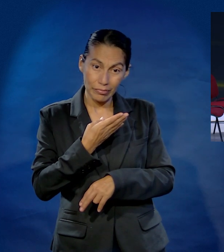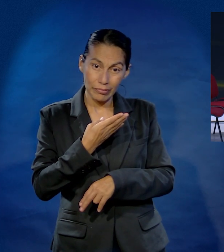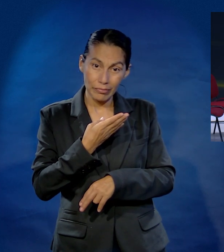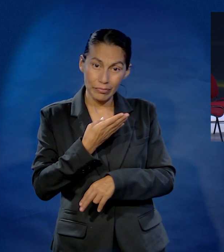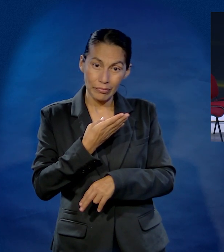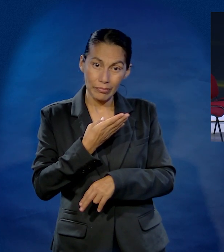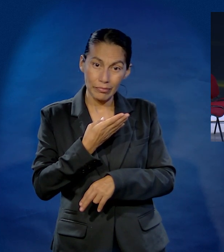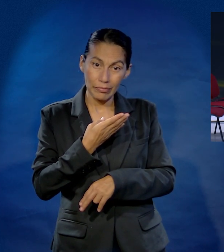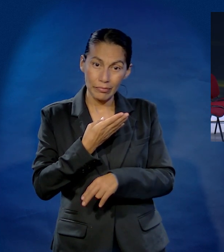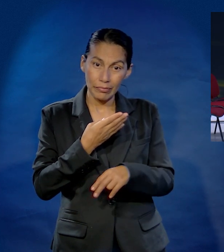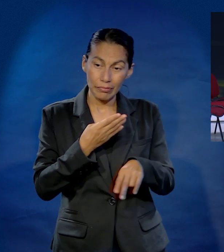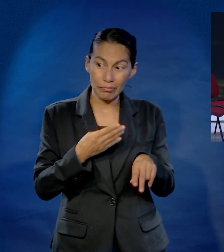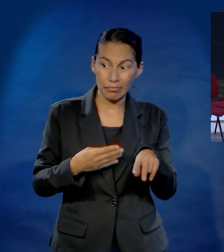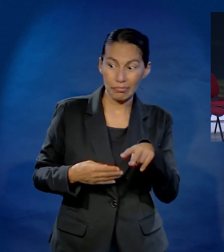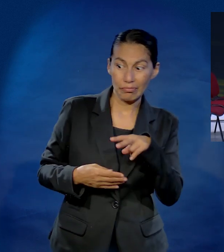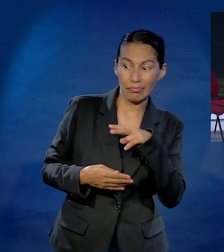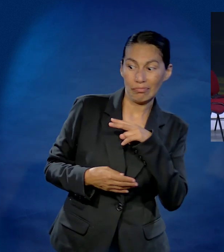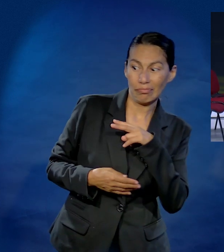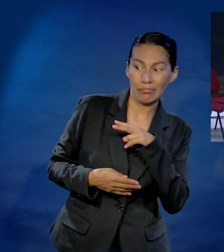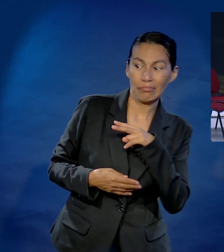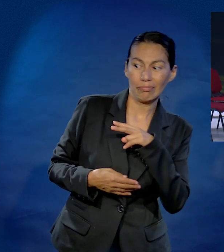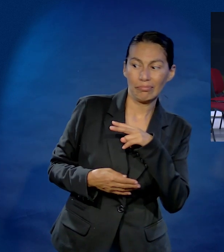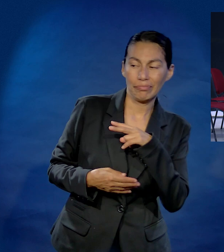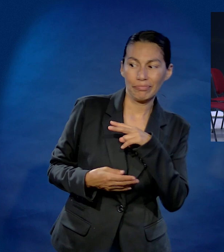dije, ¿estás bien?